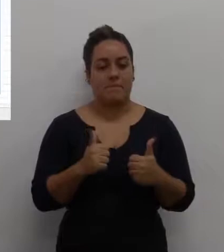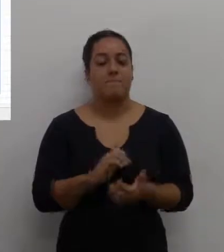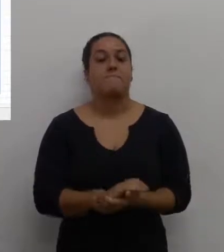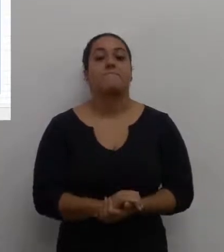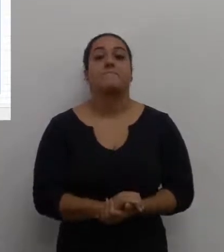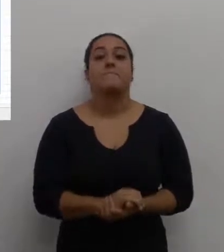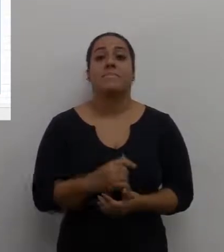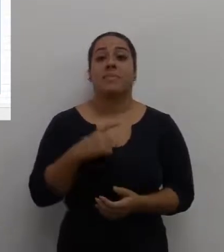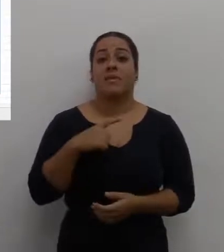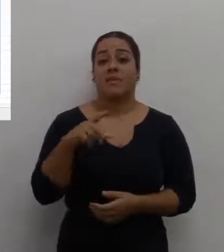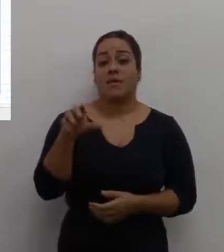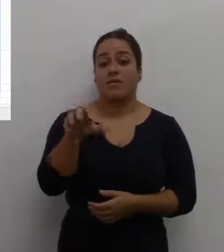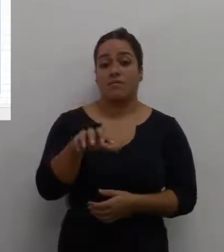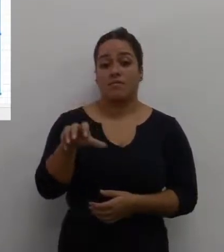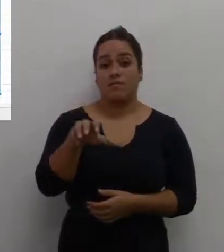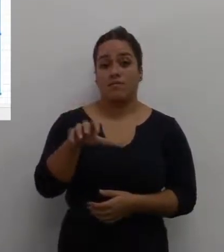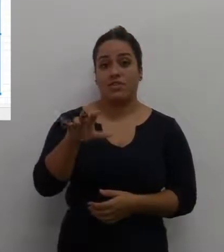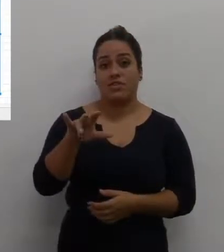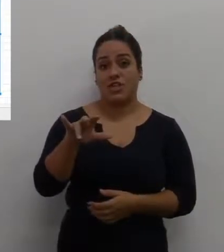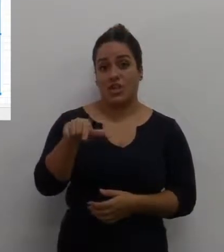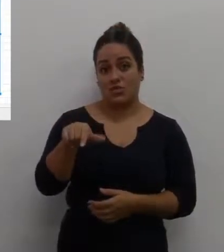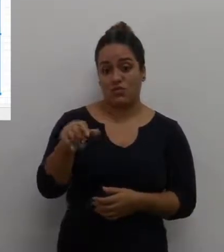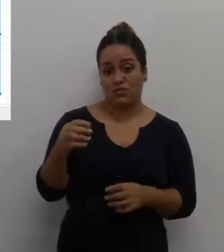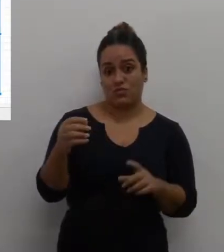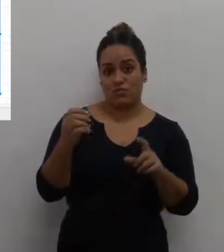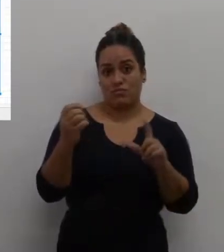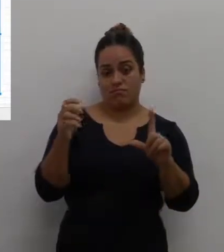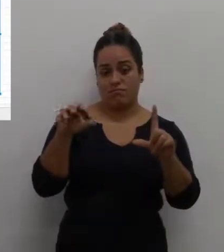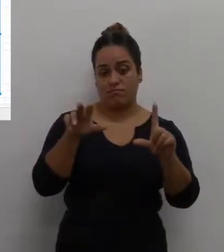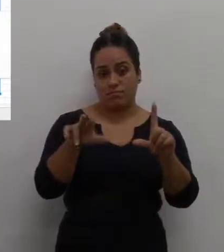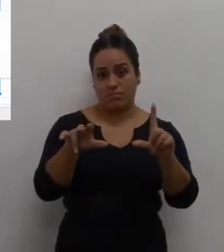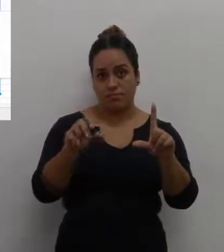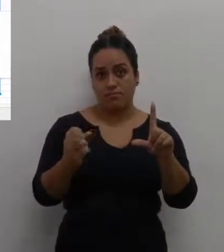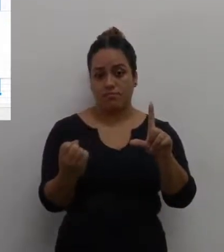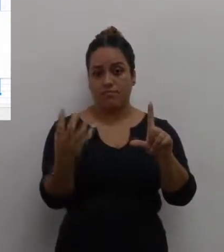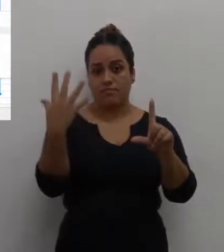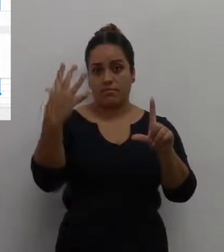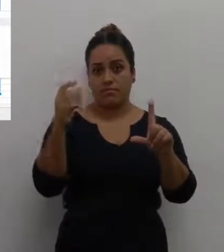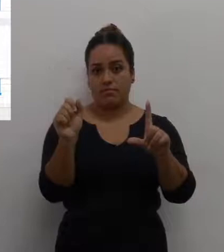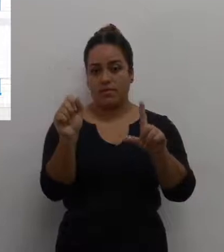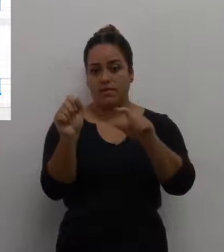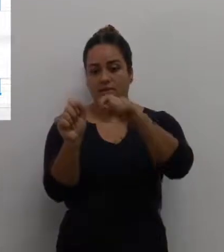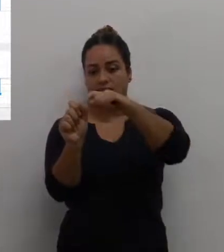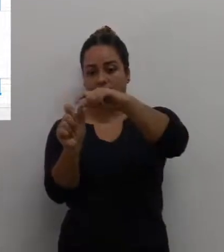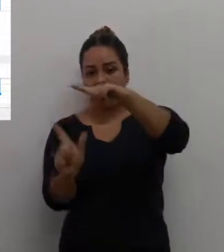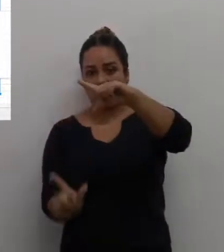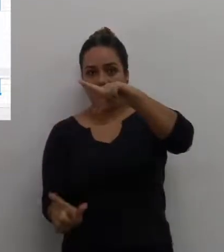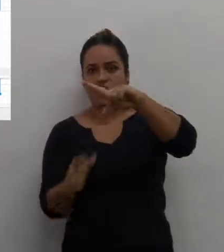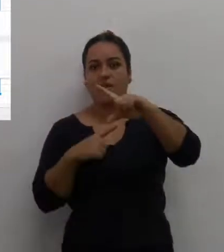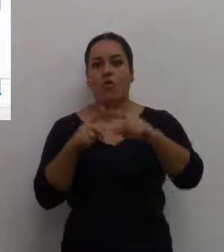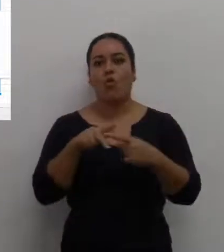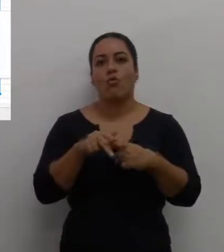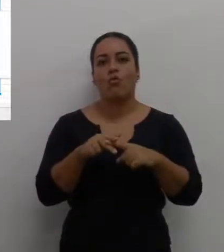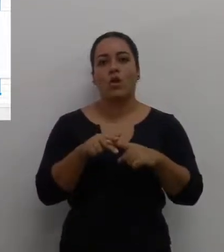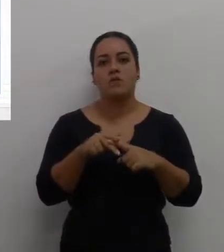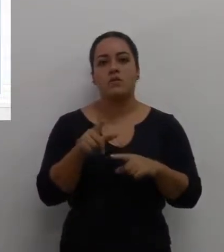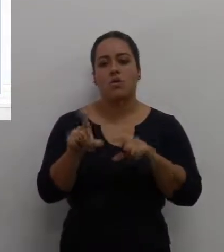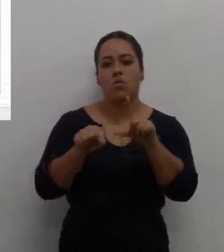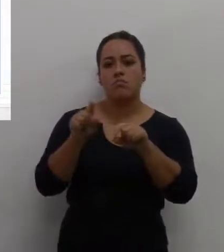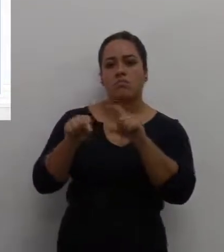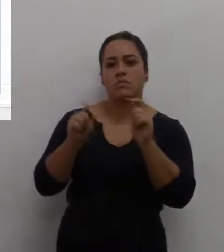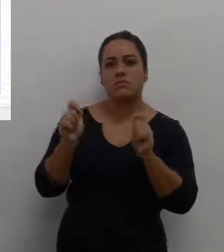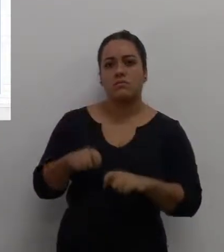Tudo bem. Ainda com o botão direito agora do mouse, nós vamos acessar algumas opções também de configuração do